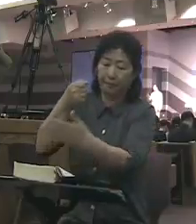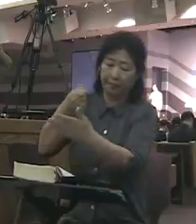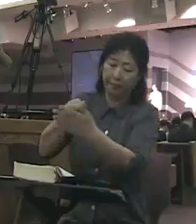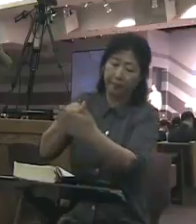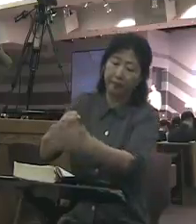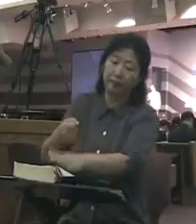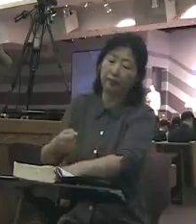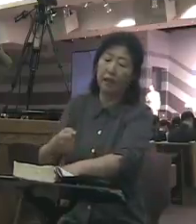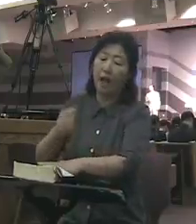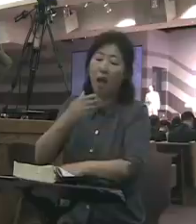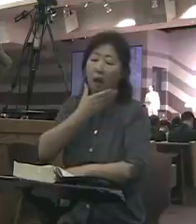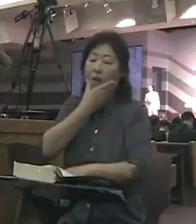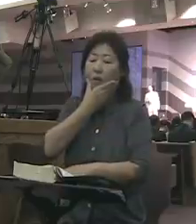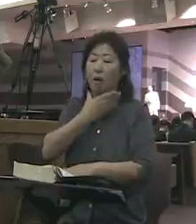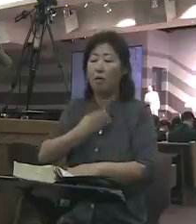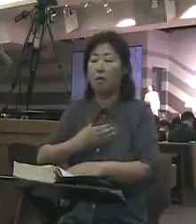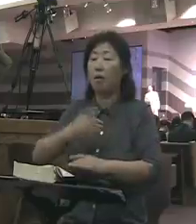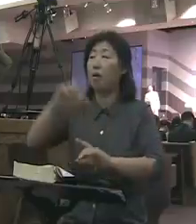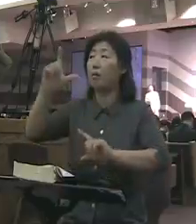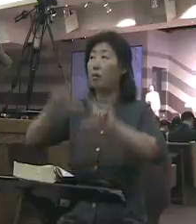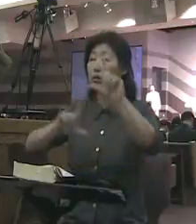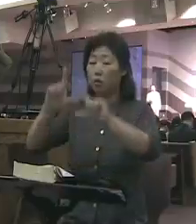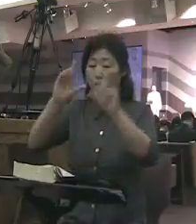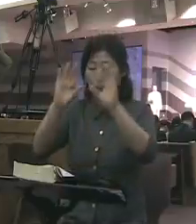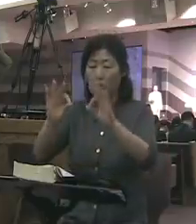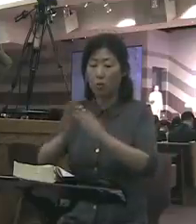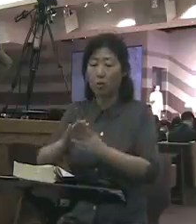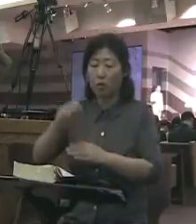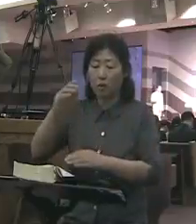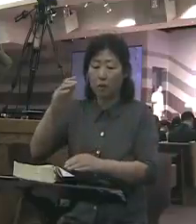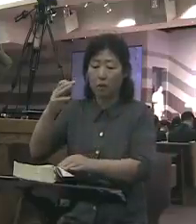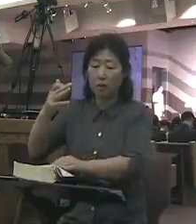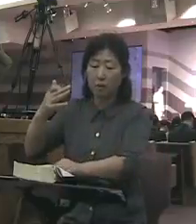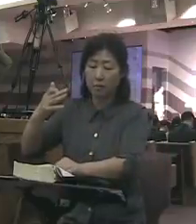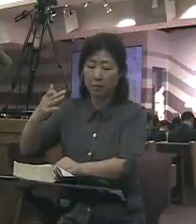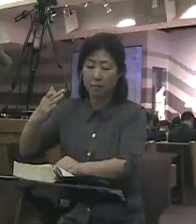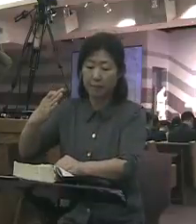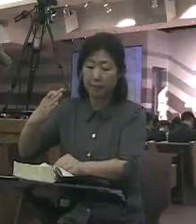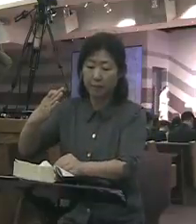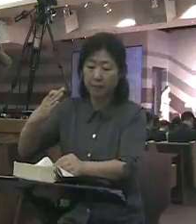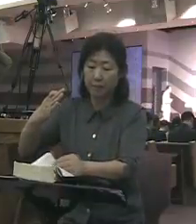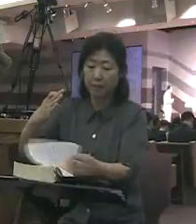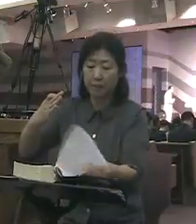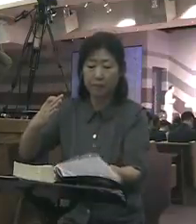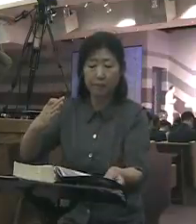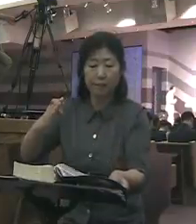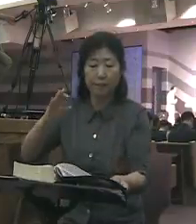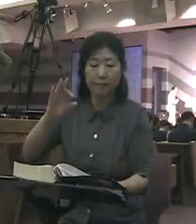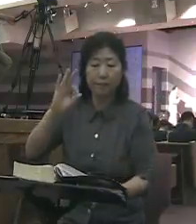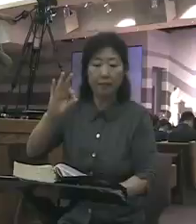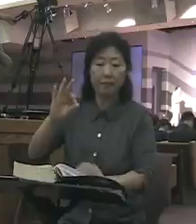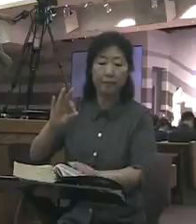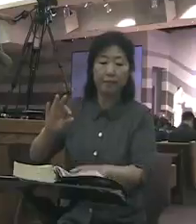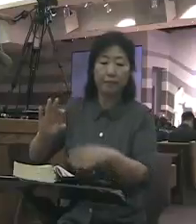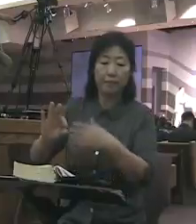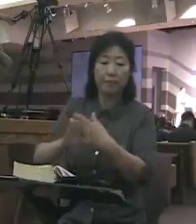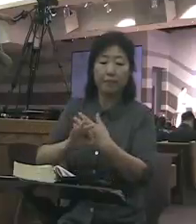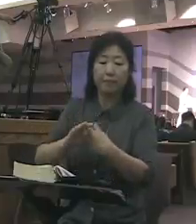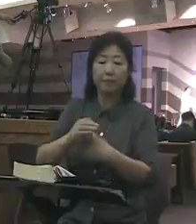이러한 아브라함의 모습을 보고 하나님은 14절에 그에게 나타나십니다. 14절 말씀을 보시면 롯이